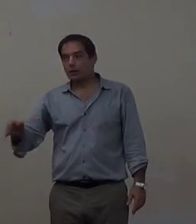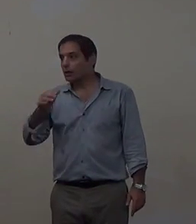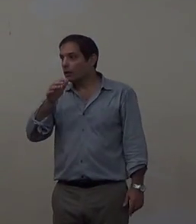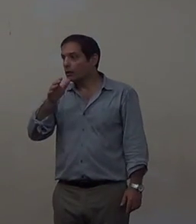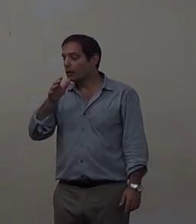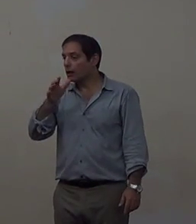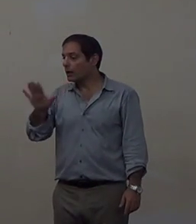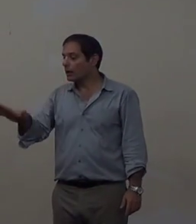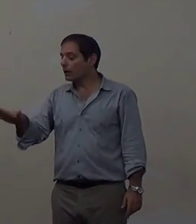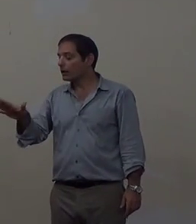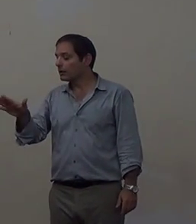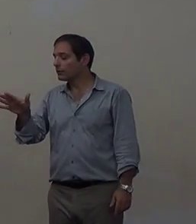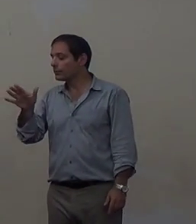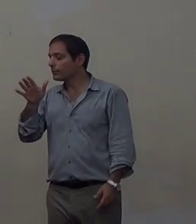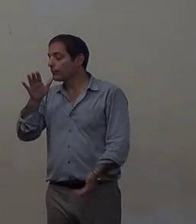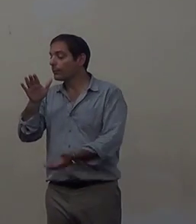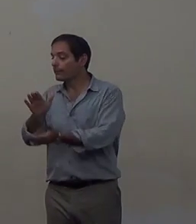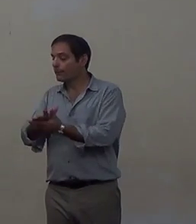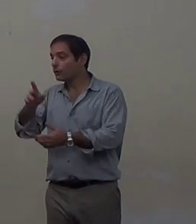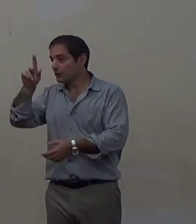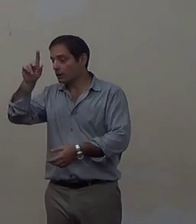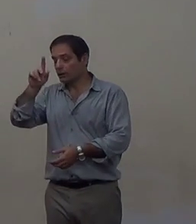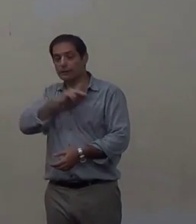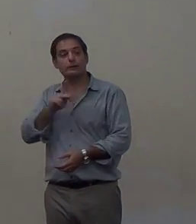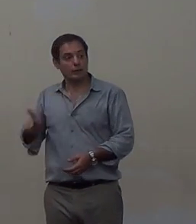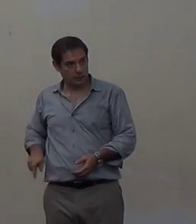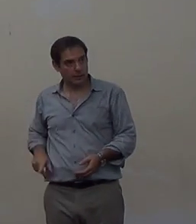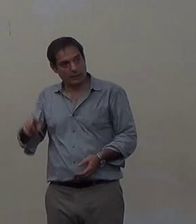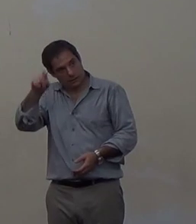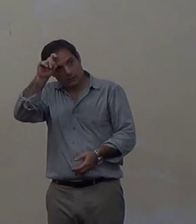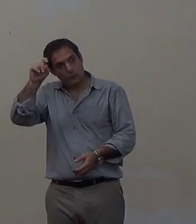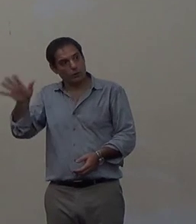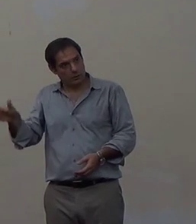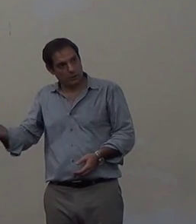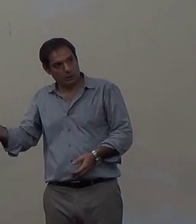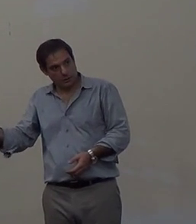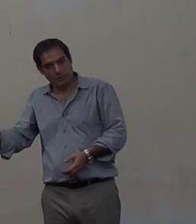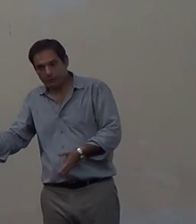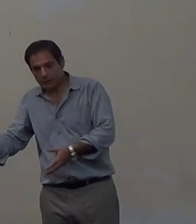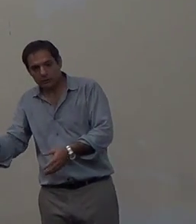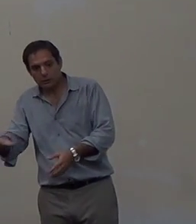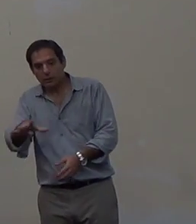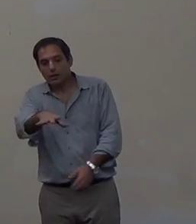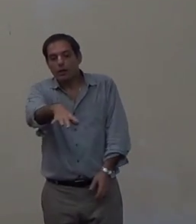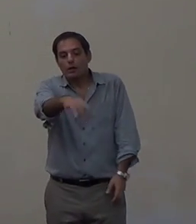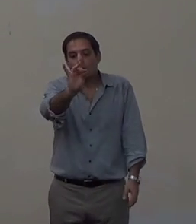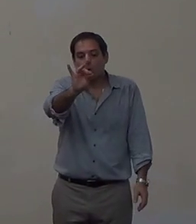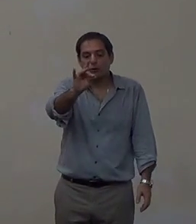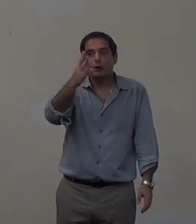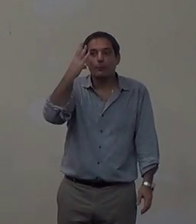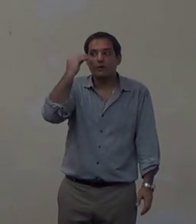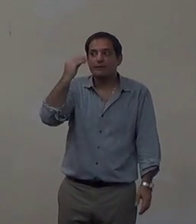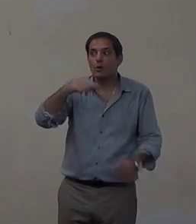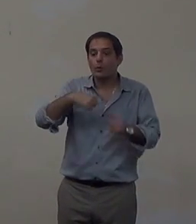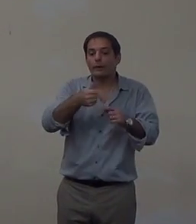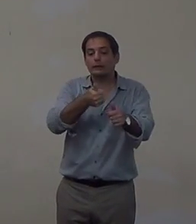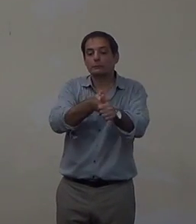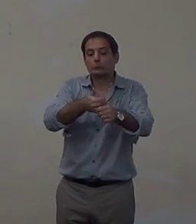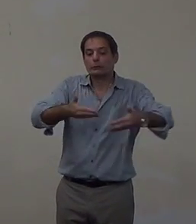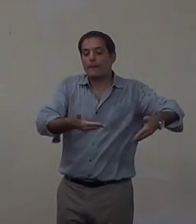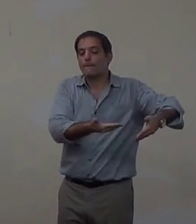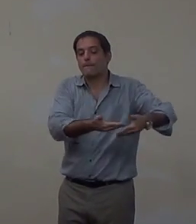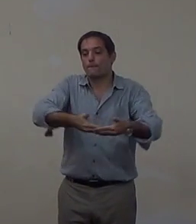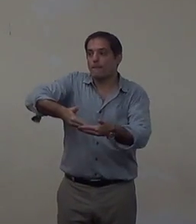Yeah. esposa del rey, lo que tú no directiva, no